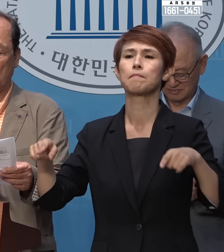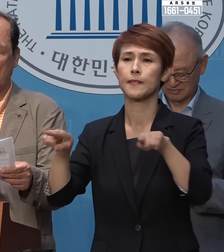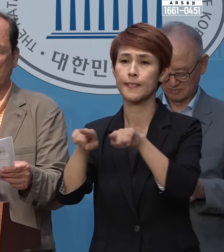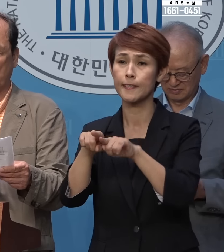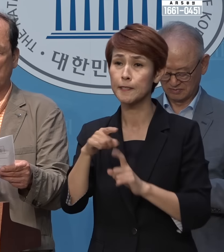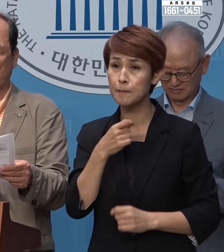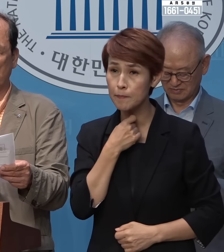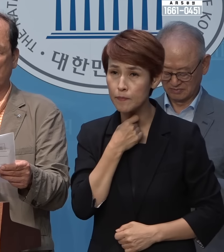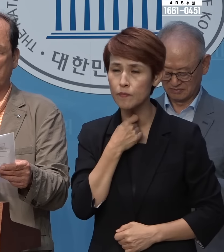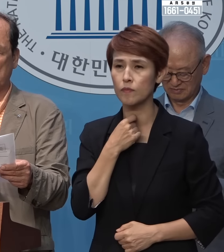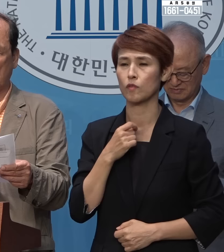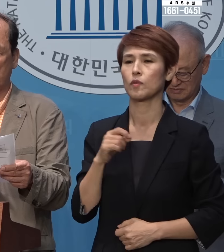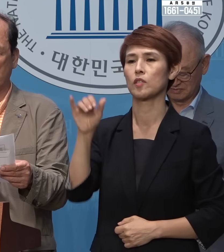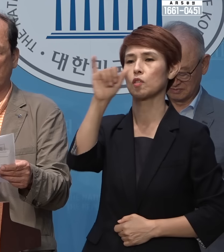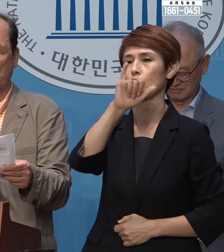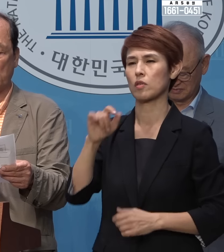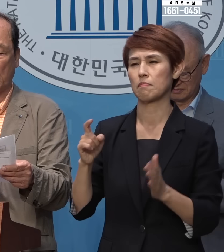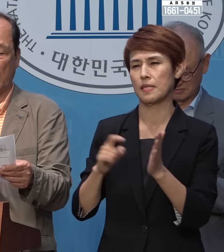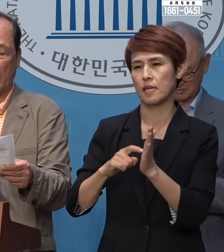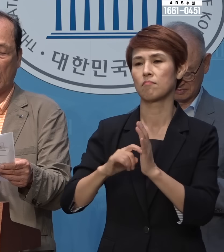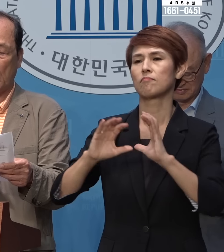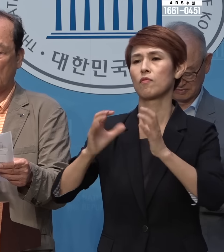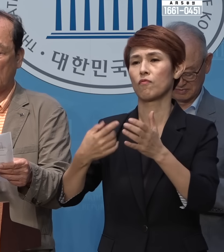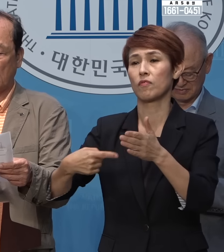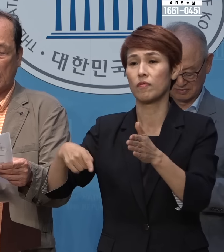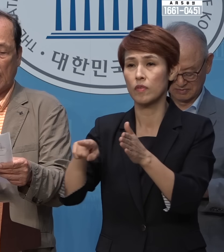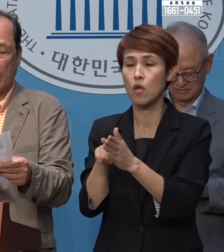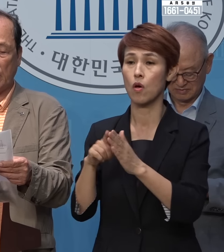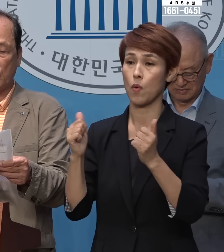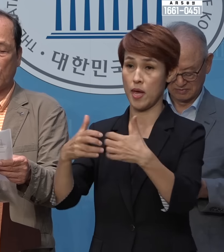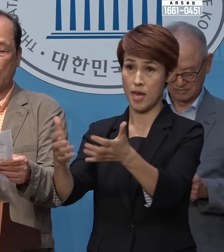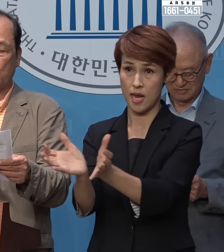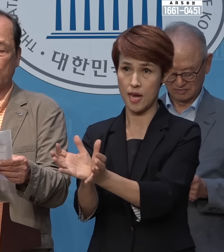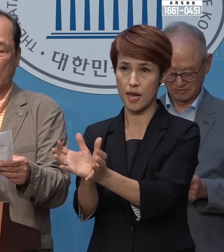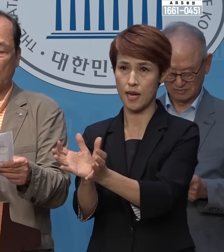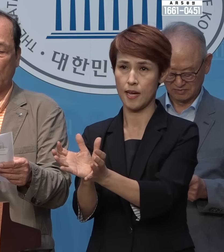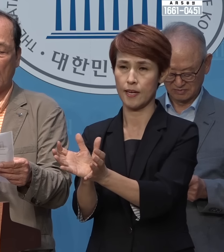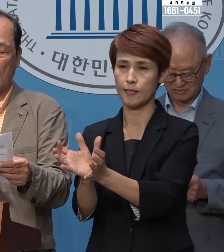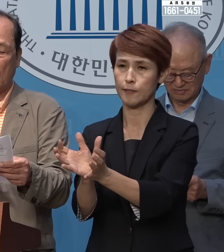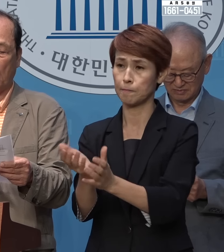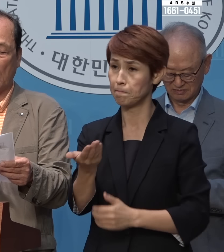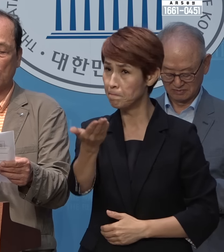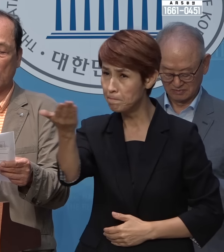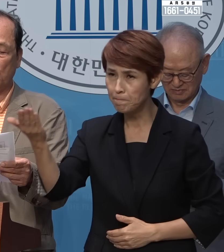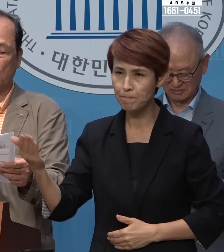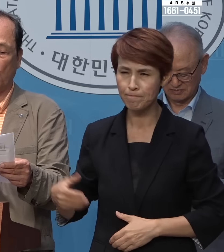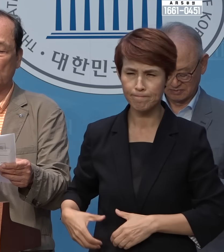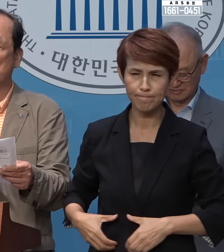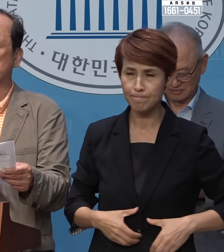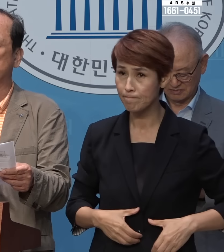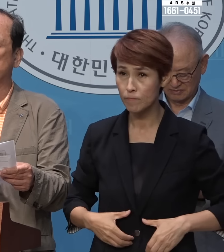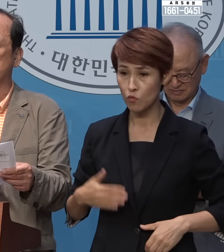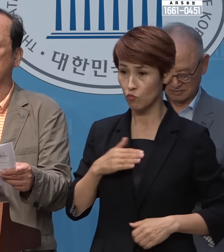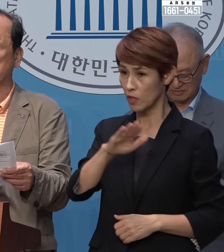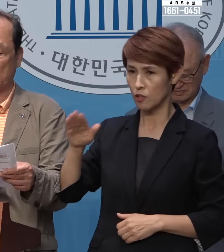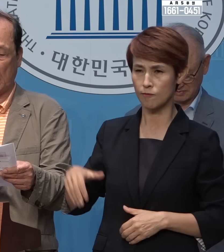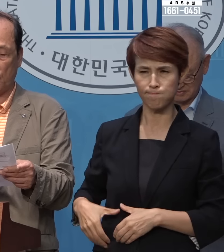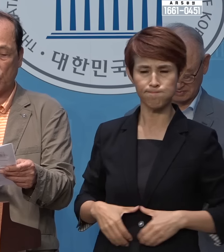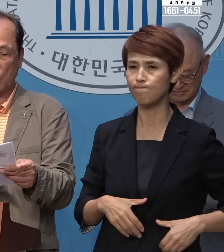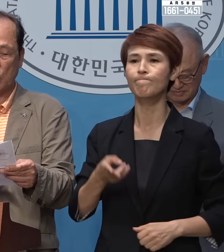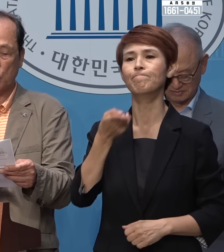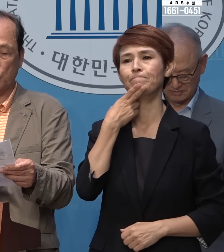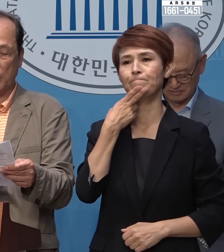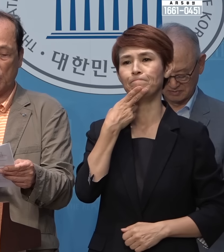함께하려는 우리 전국 비상시국회의에게 한치의 주저함과 망설임도 있을 수